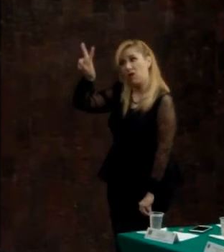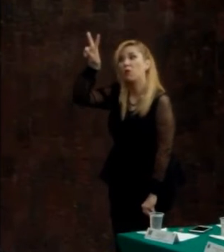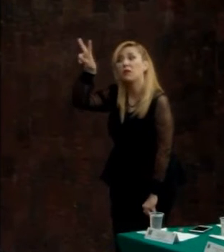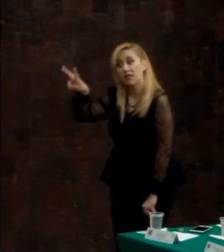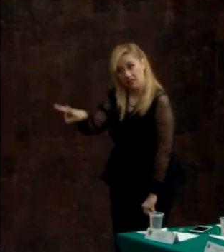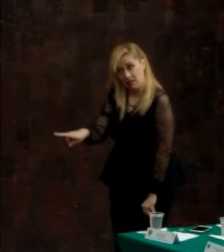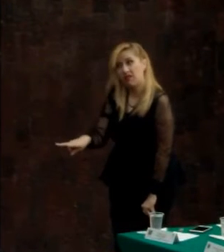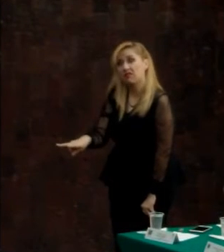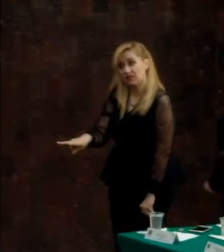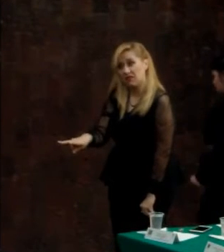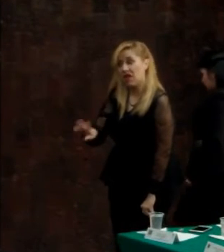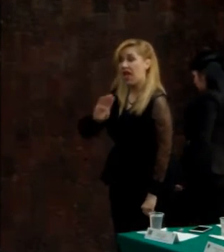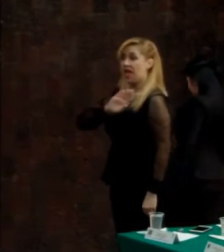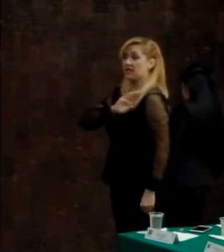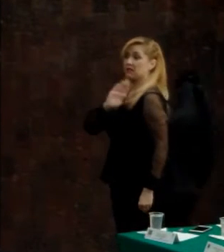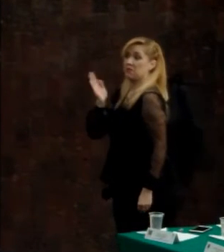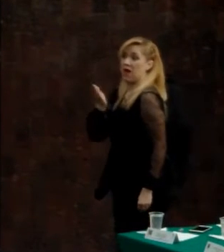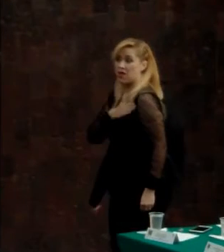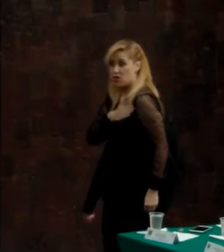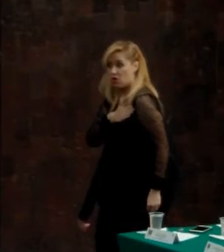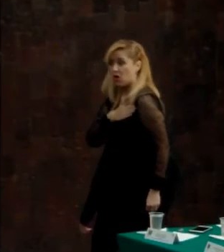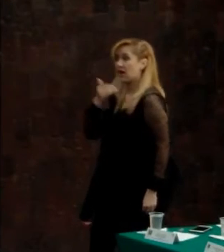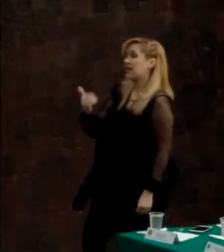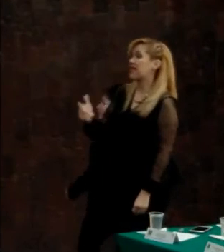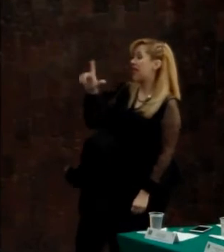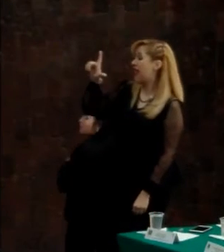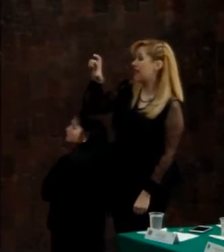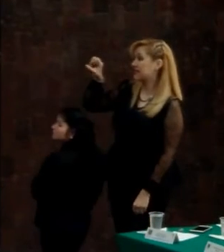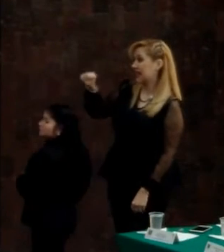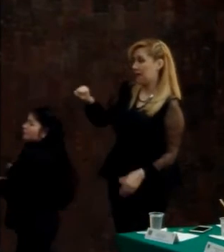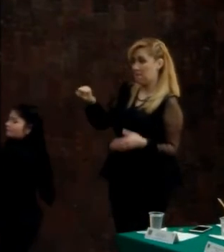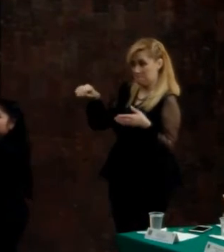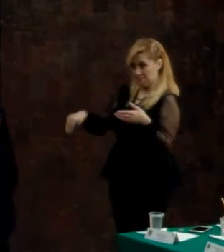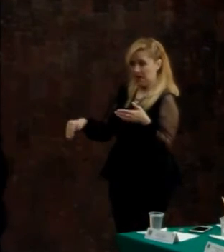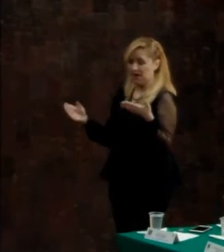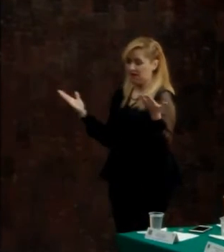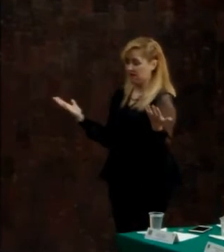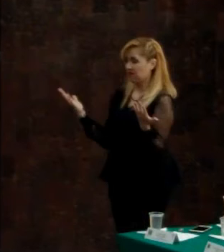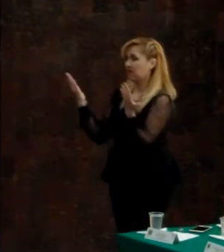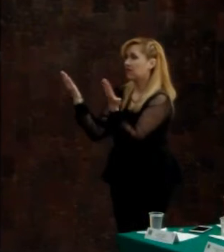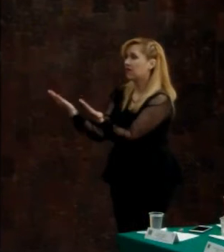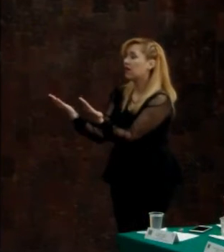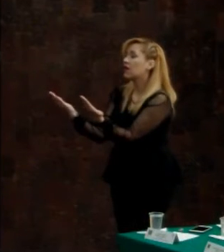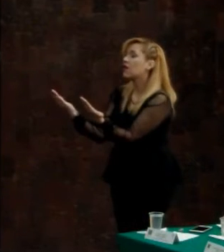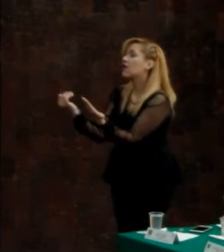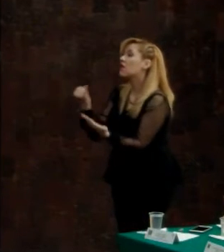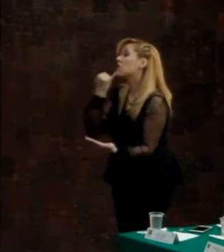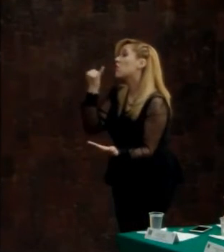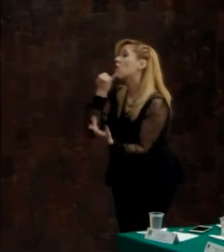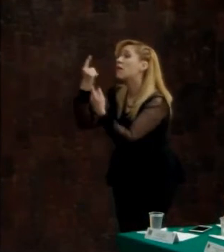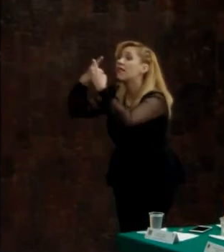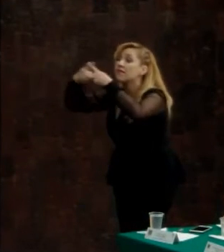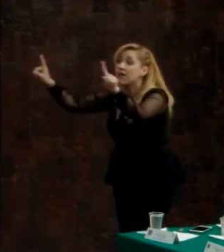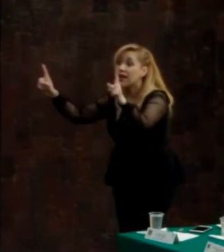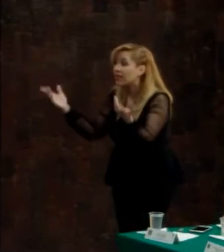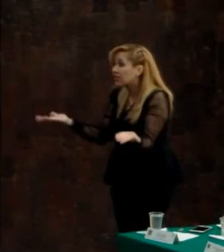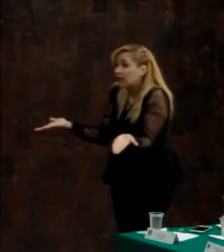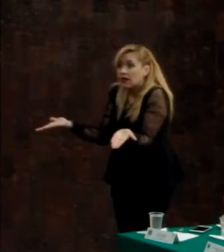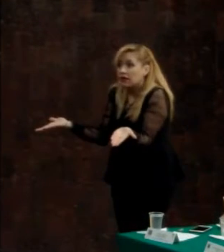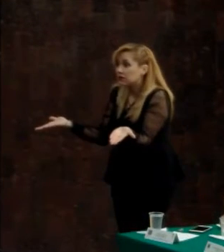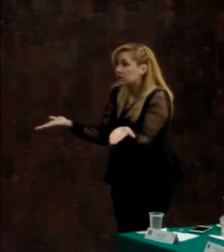impone que el español y la lengua de señas mexicana son idiomas diferentes y